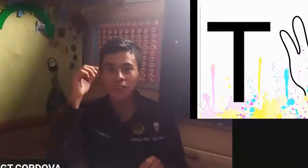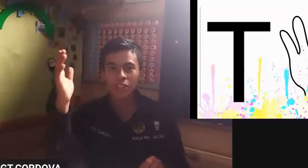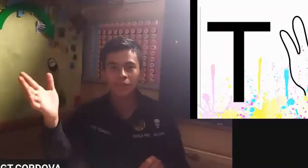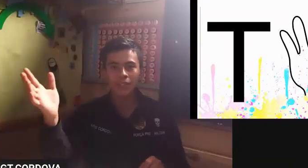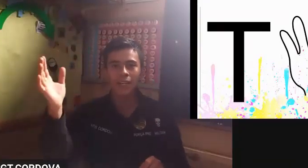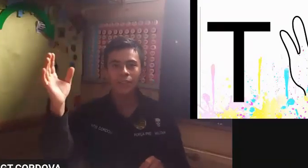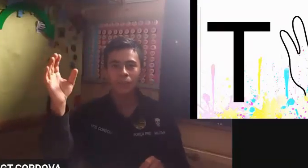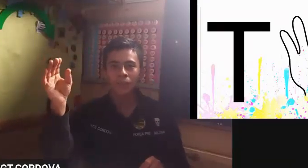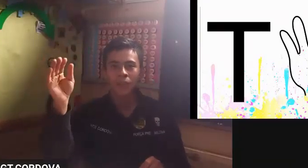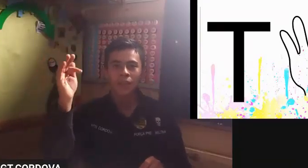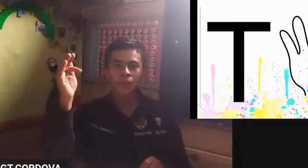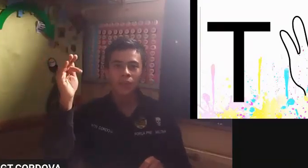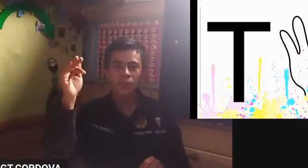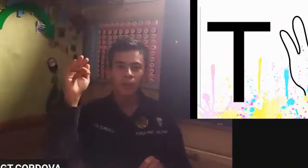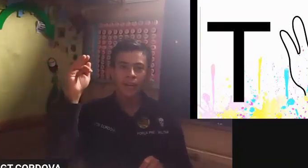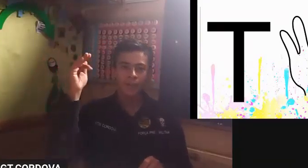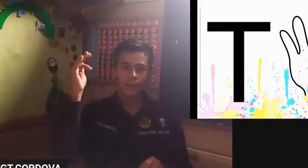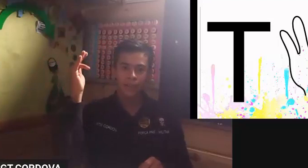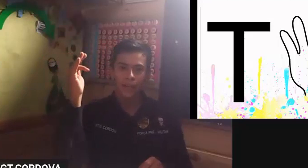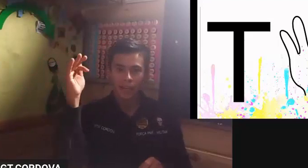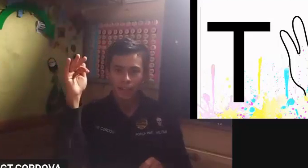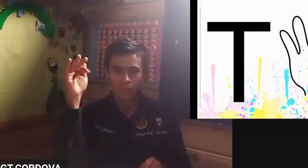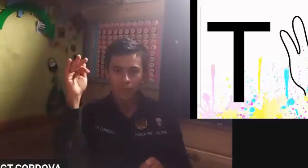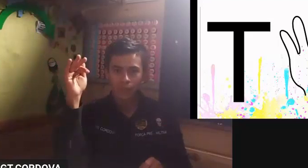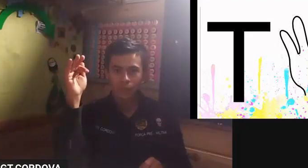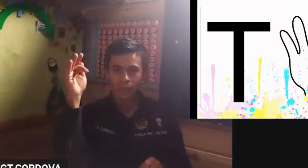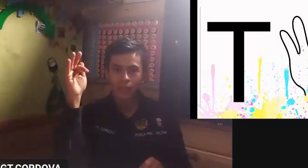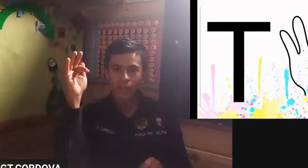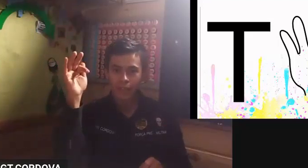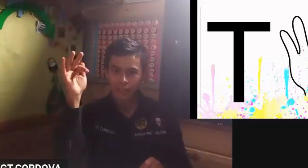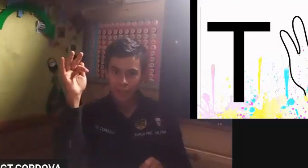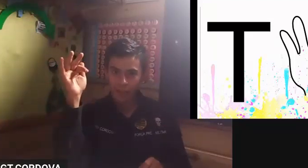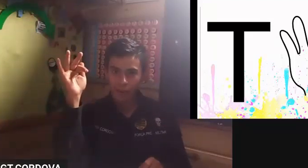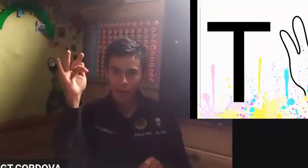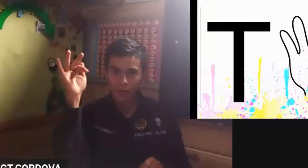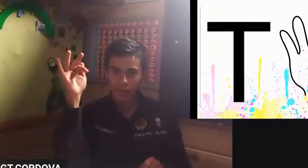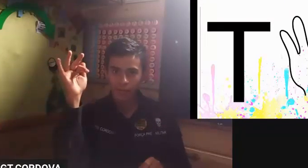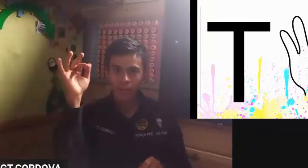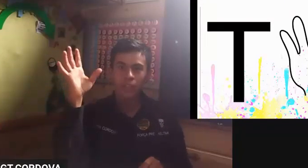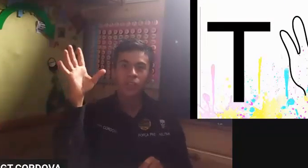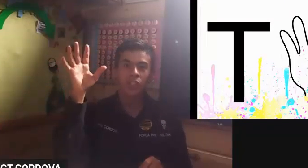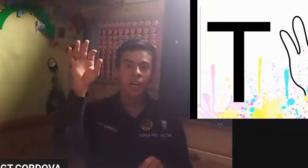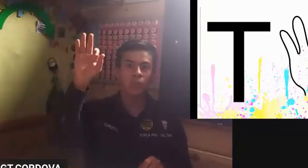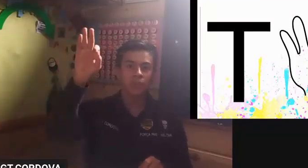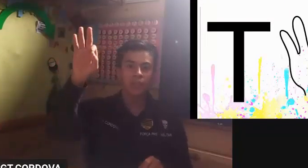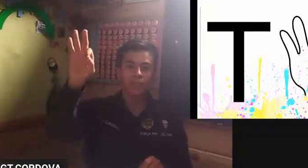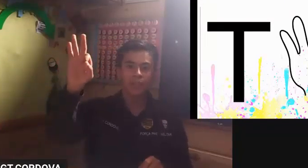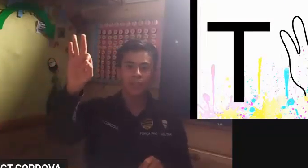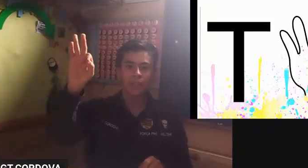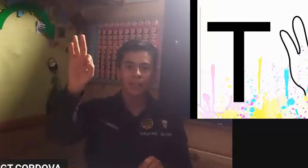deixar virado. Enquanto o F, isso, esse aqui é o F. Já o T